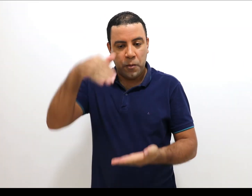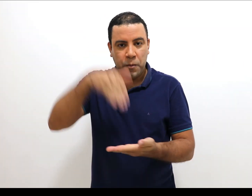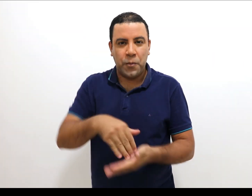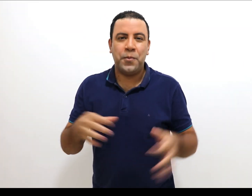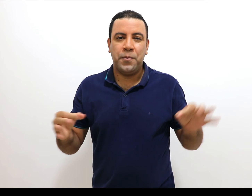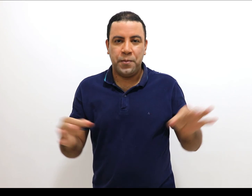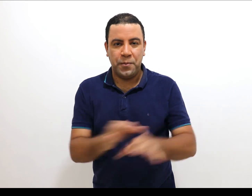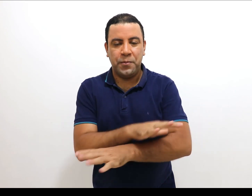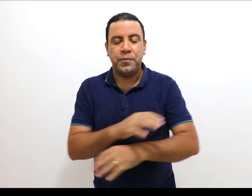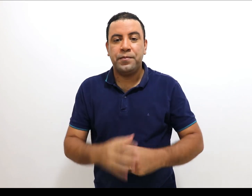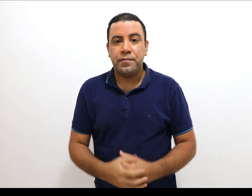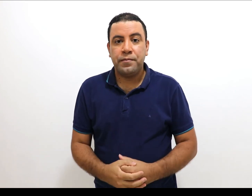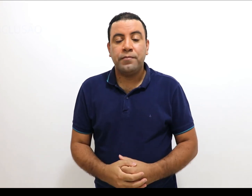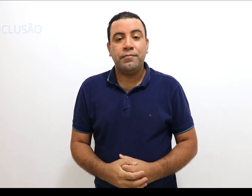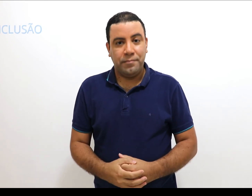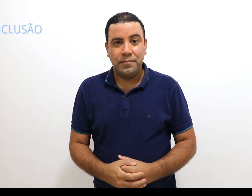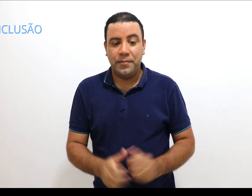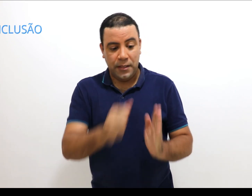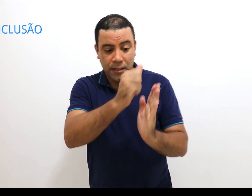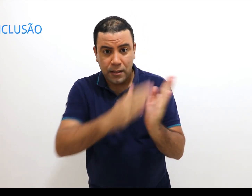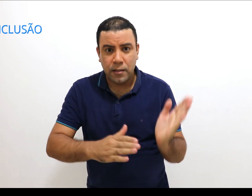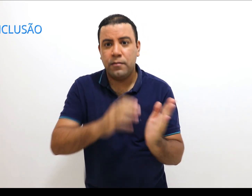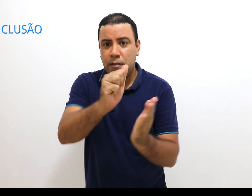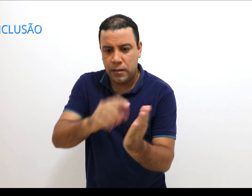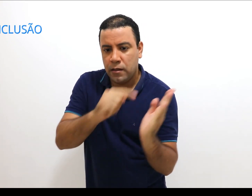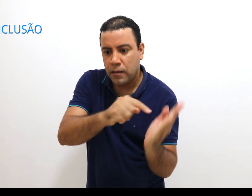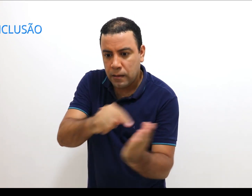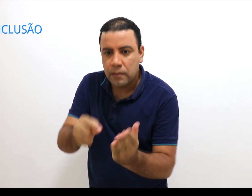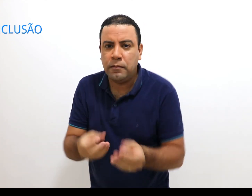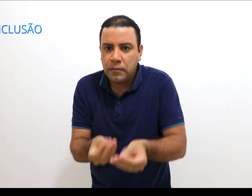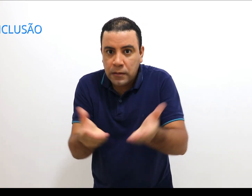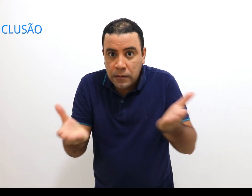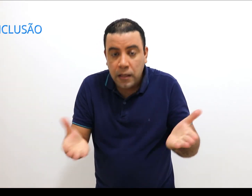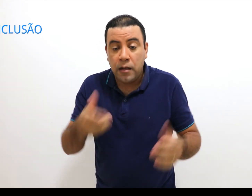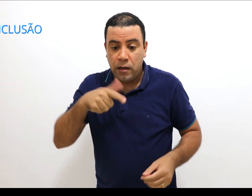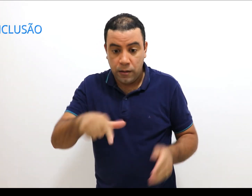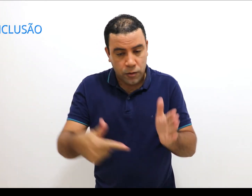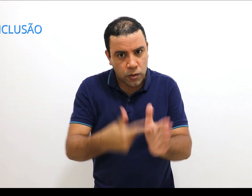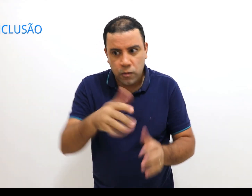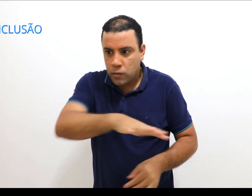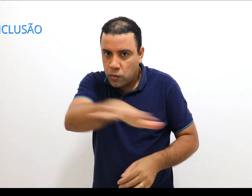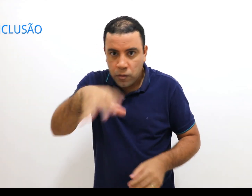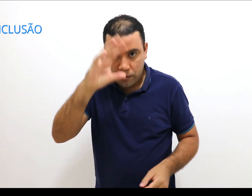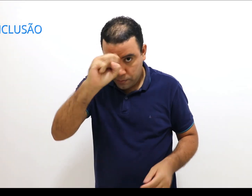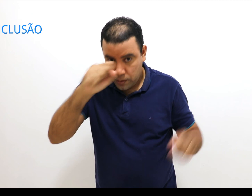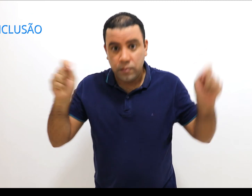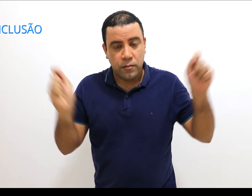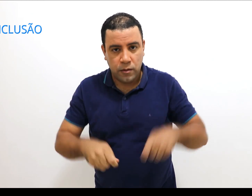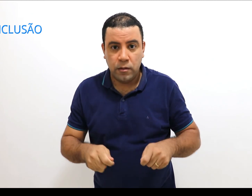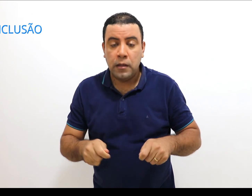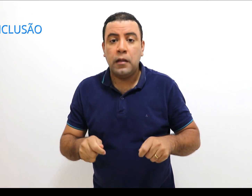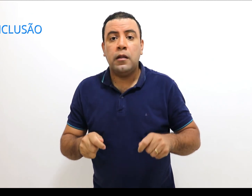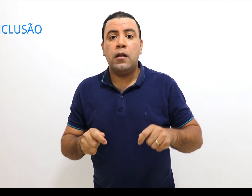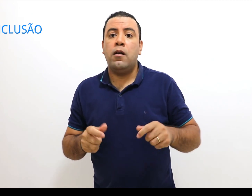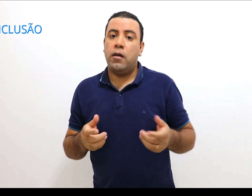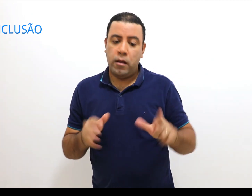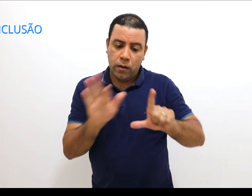5. Conclusão. As atividades para aprender uma segunda língua, com acesso multimídia por